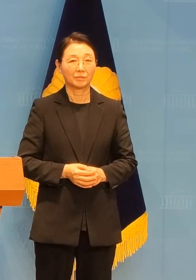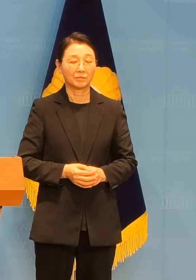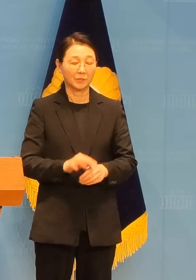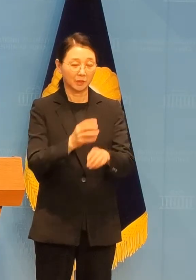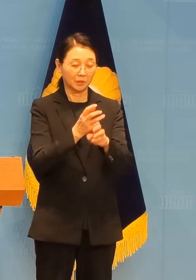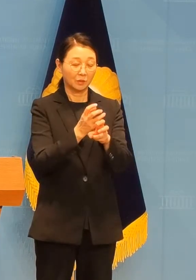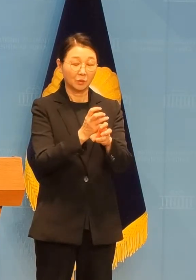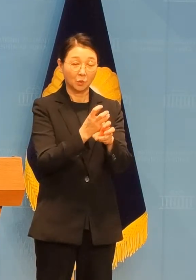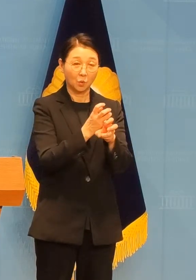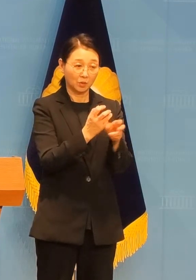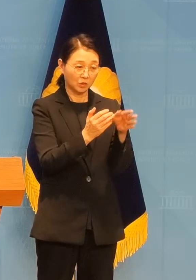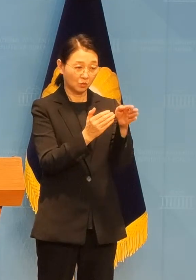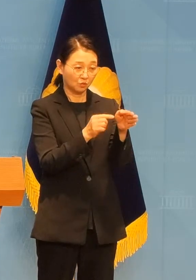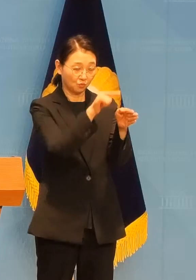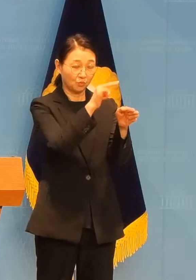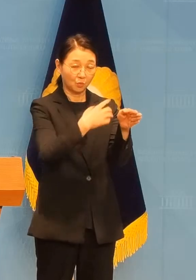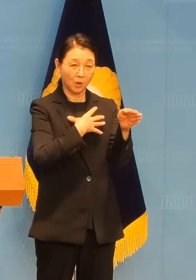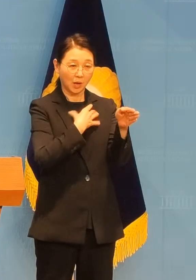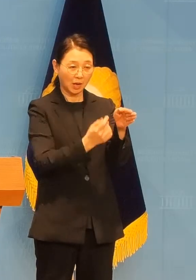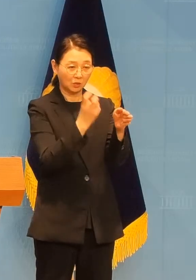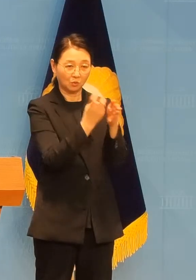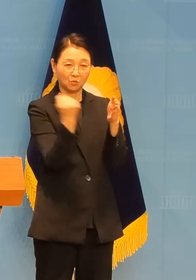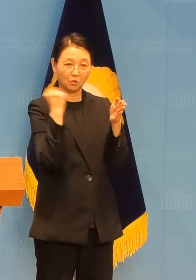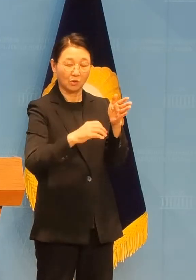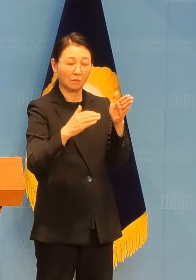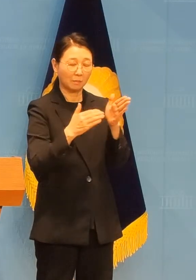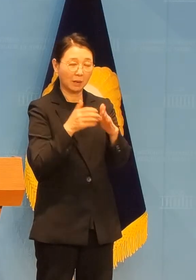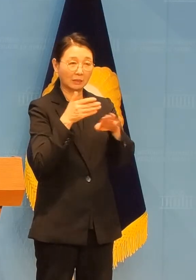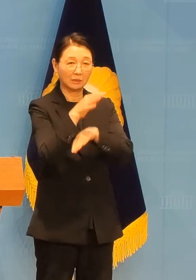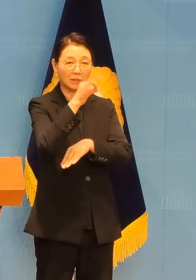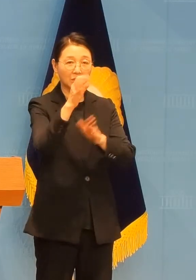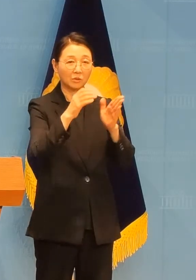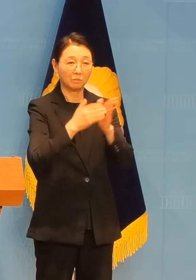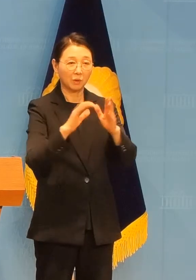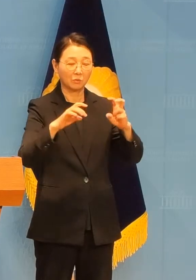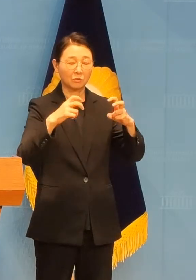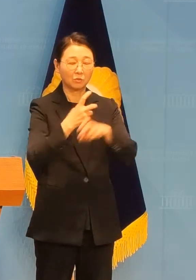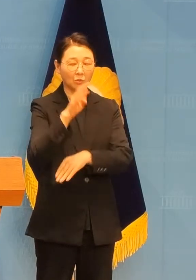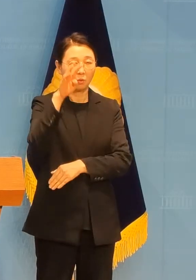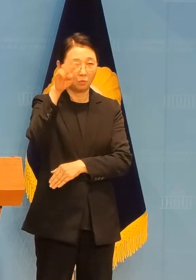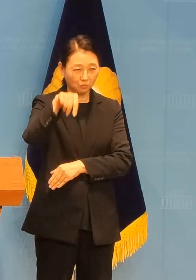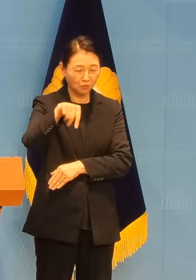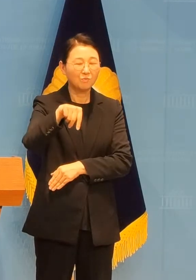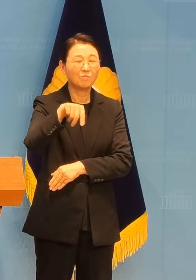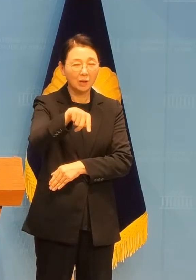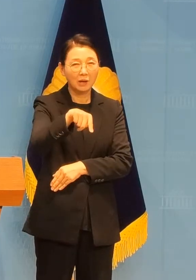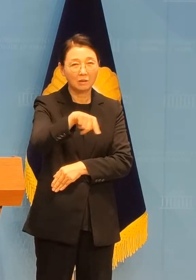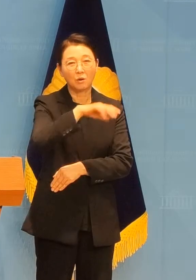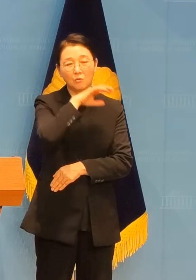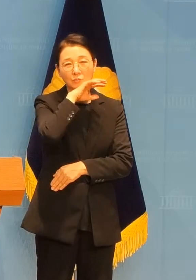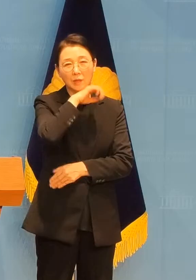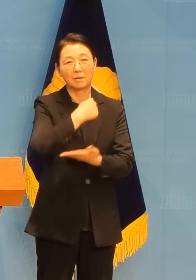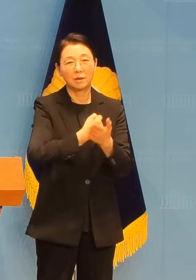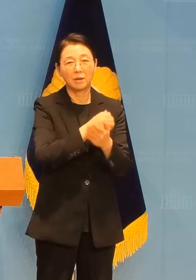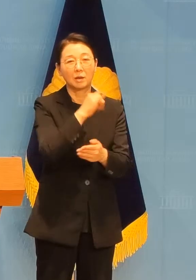콘크리트 둔덕 안전규정 위반, 늦장 인정, 국토부 항철위 규탄합니다. 무안공항에 콘크리트